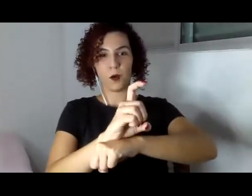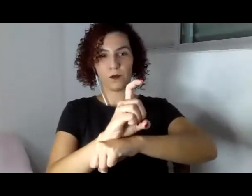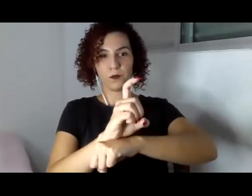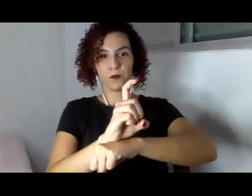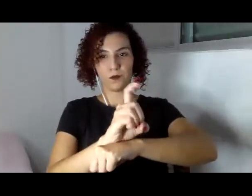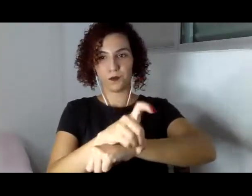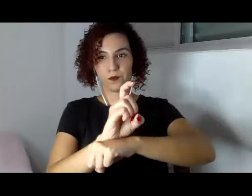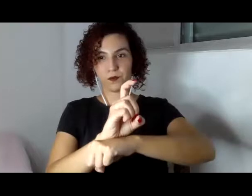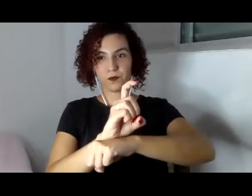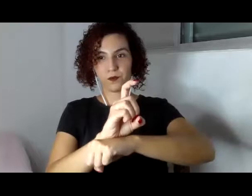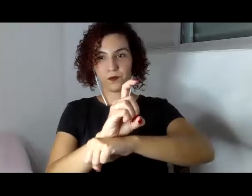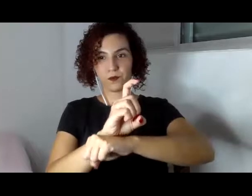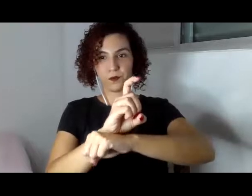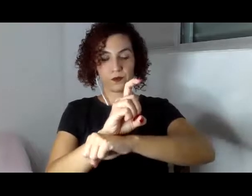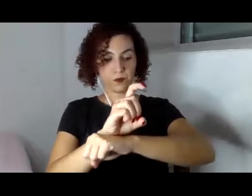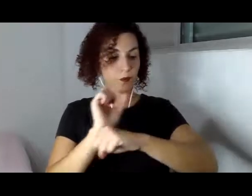Escorpião.